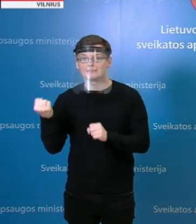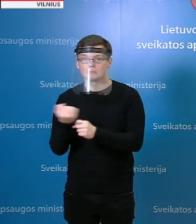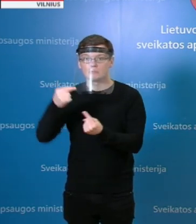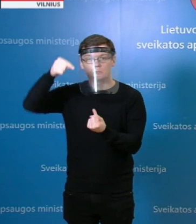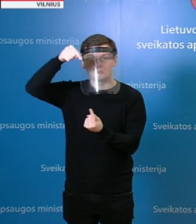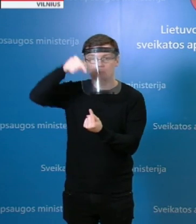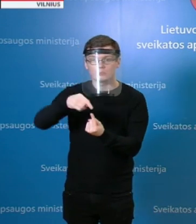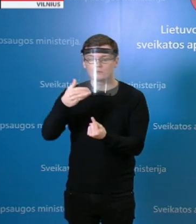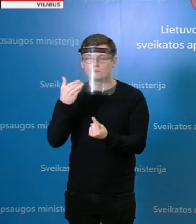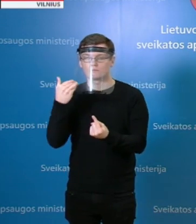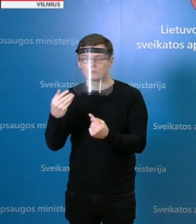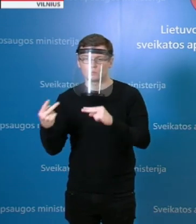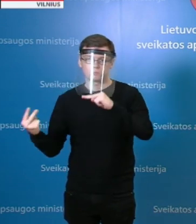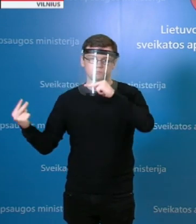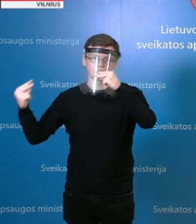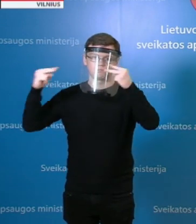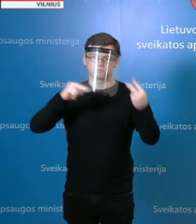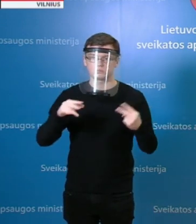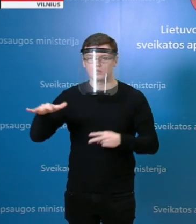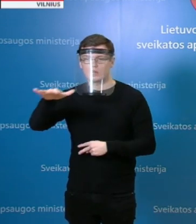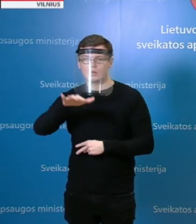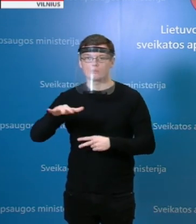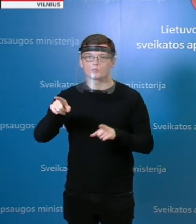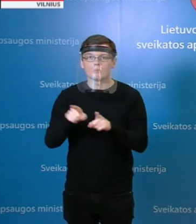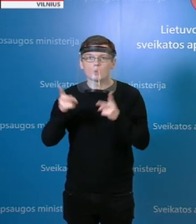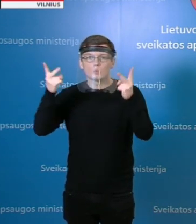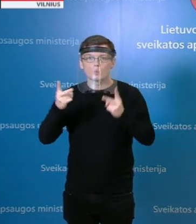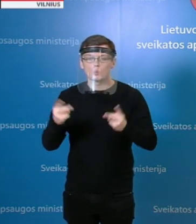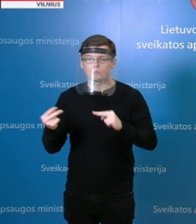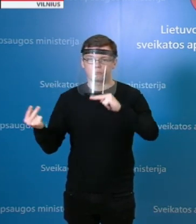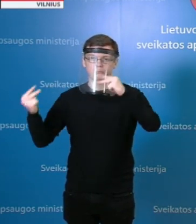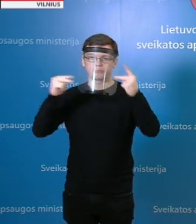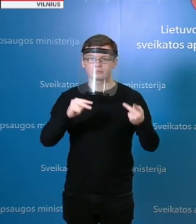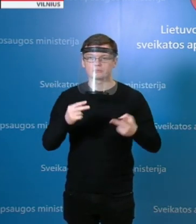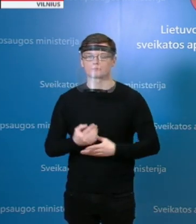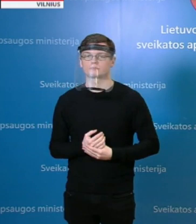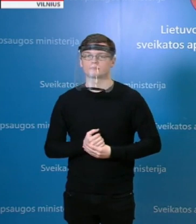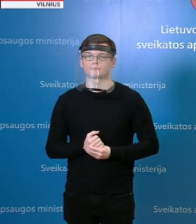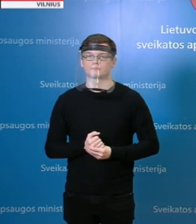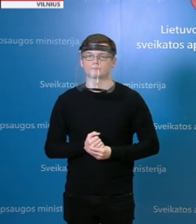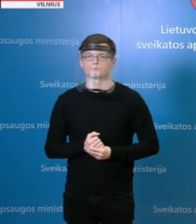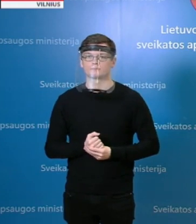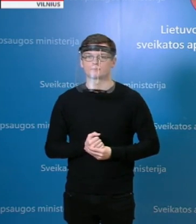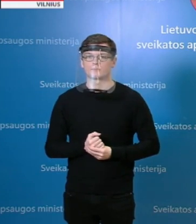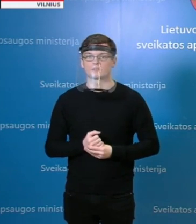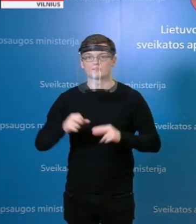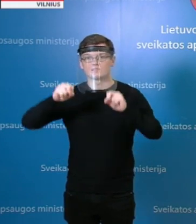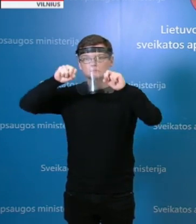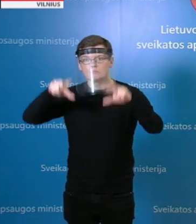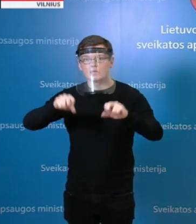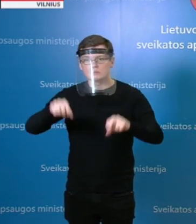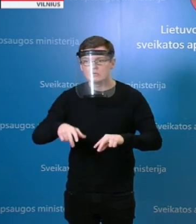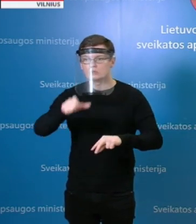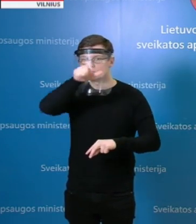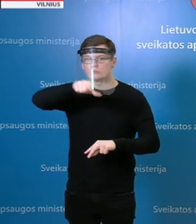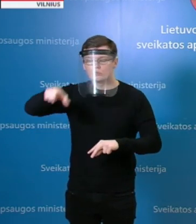prie pasikeitusių aplinkybių ir poreikių. Ir tikrai daliai specialistų iškyla